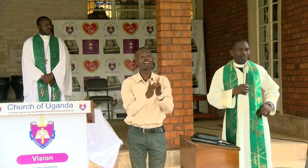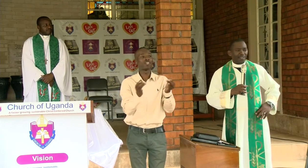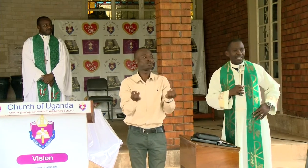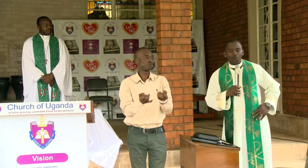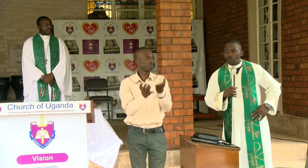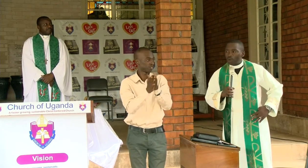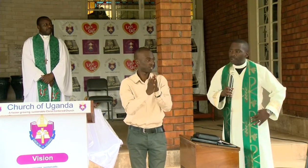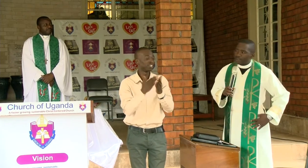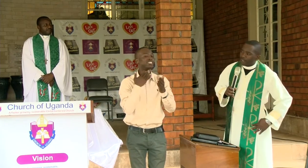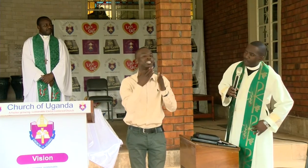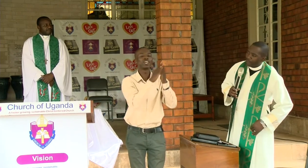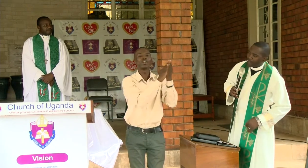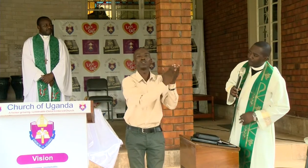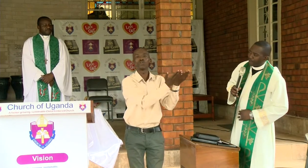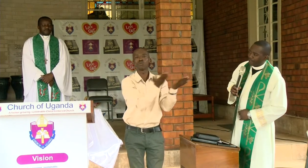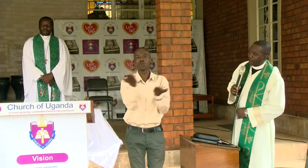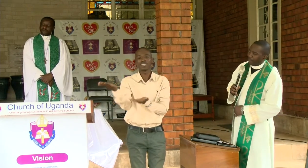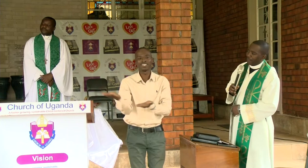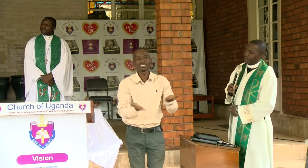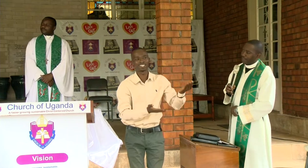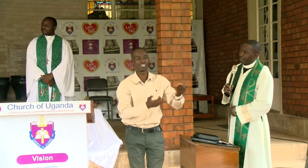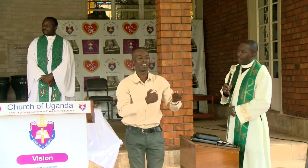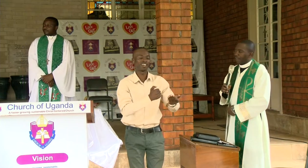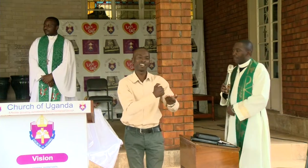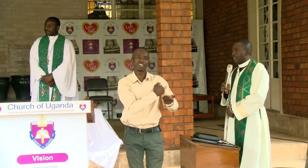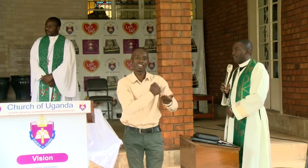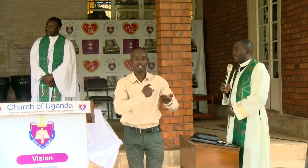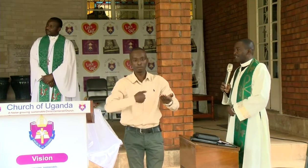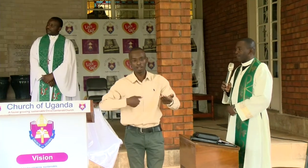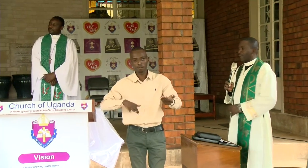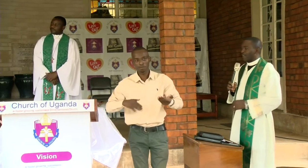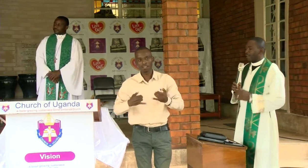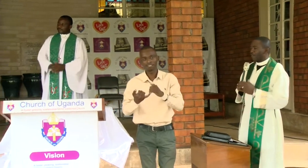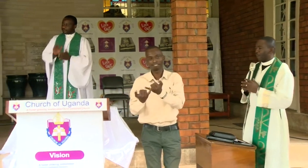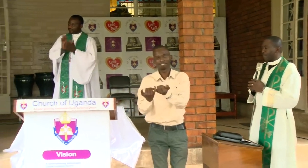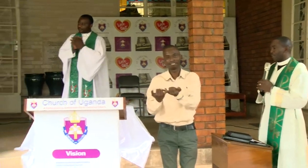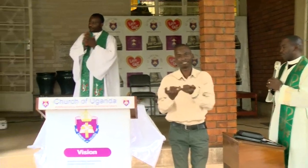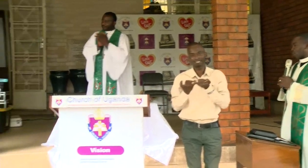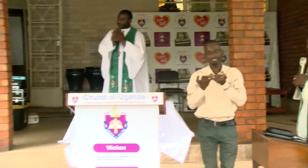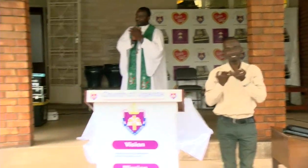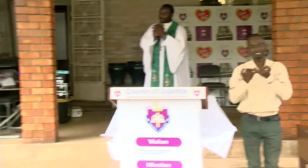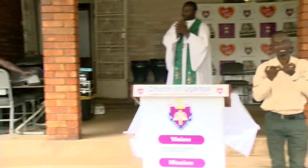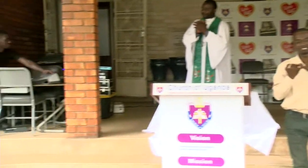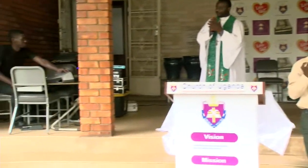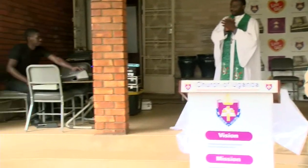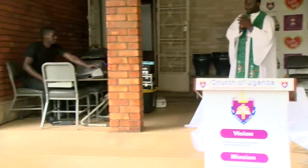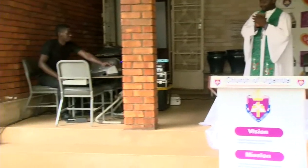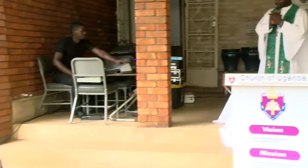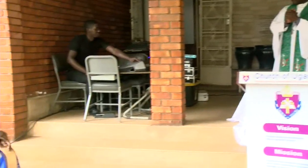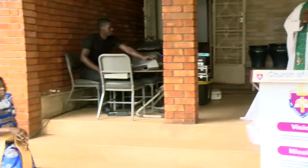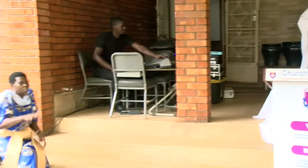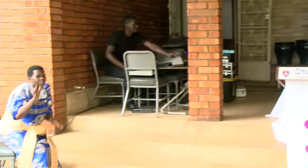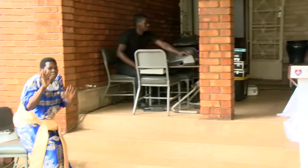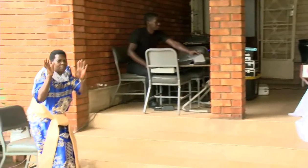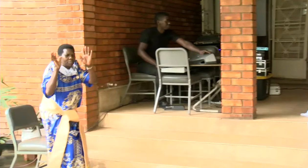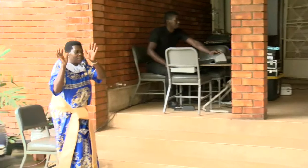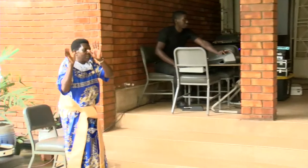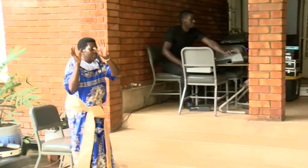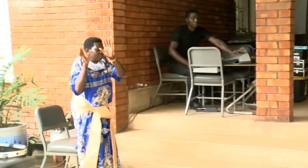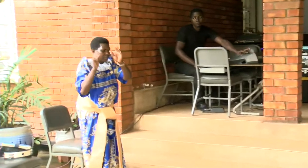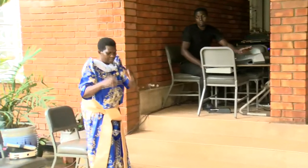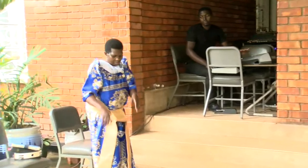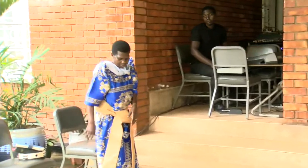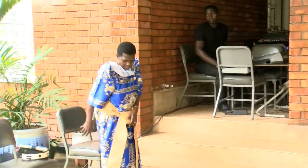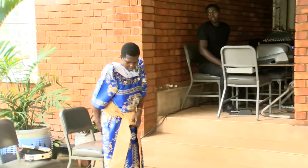Hallelujah. Njagala okwaniriza Mama Sabalabirizi ali mu masekati gaffe. Mama tusanyusa okulaba. Iye alina akantu kali